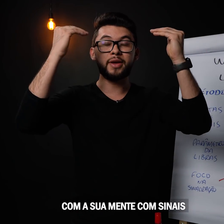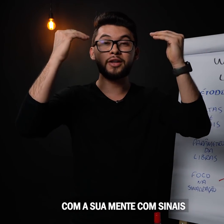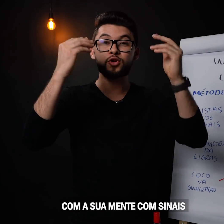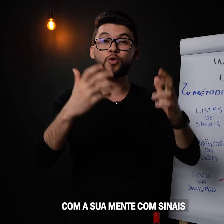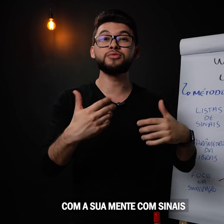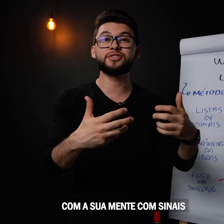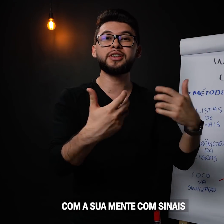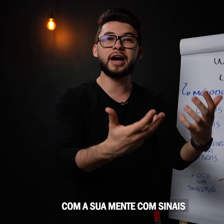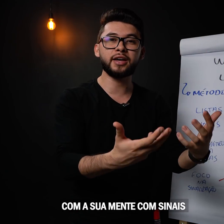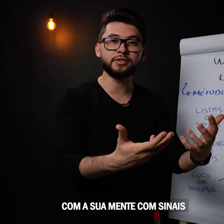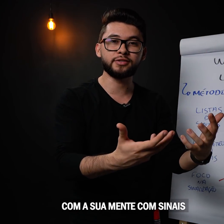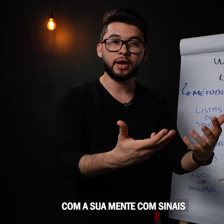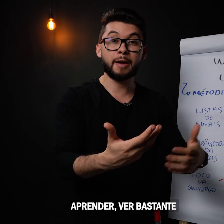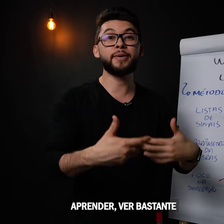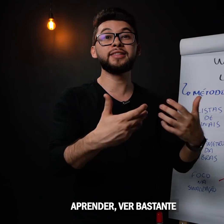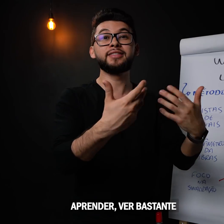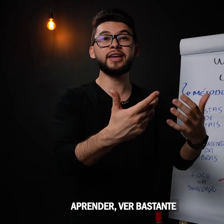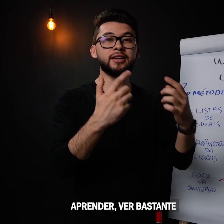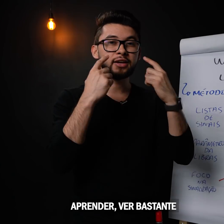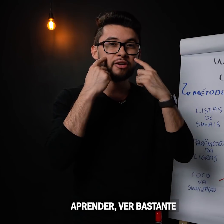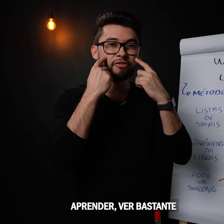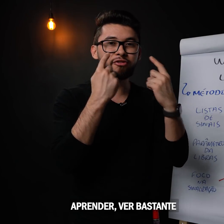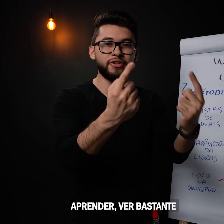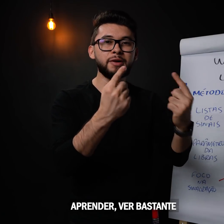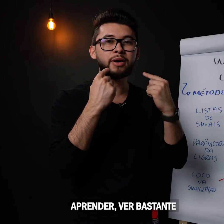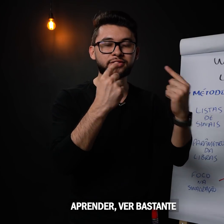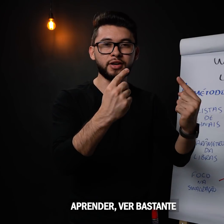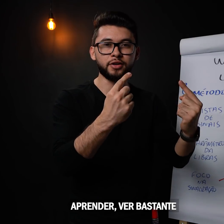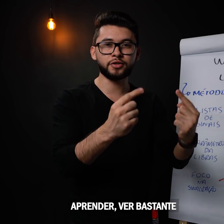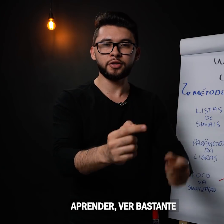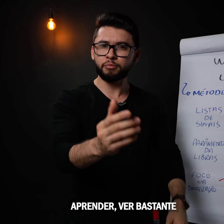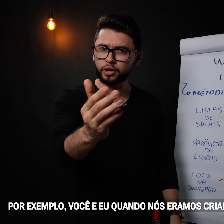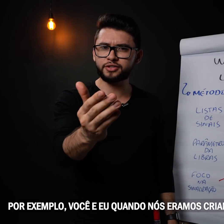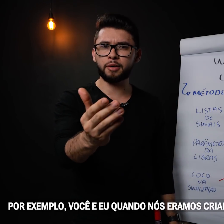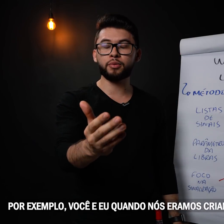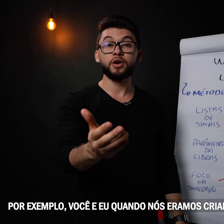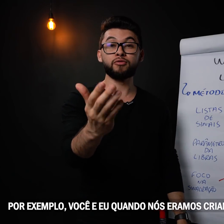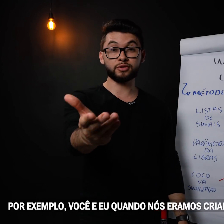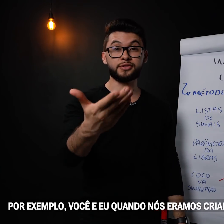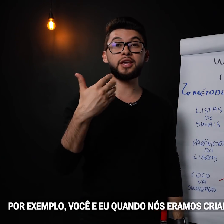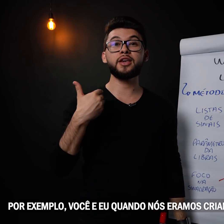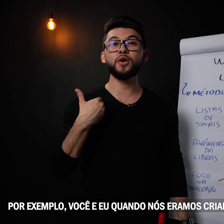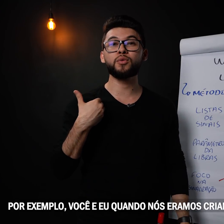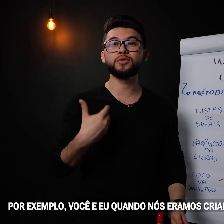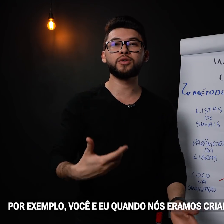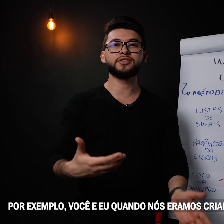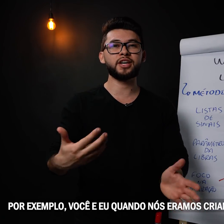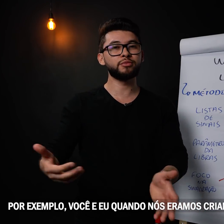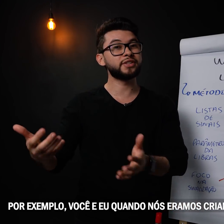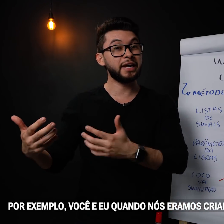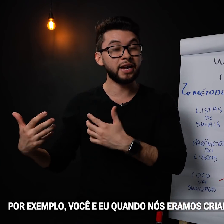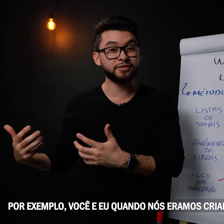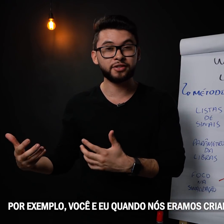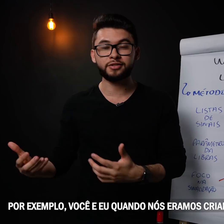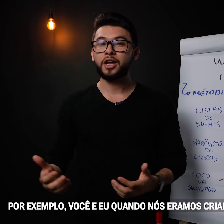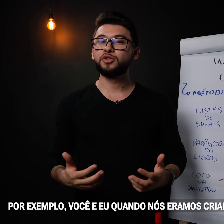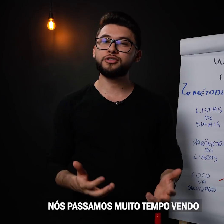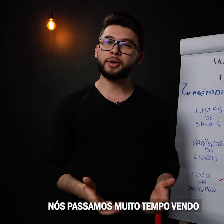mente com sinais, aprender, ver bastante. Por exemplo, você e eu, quando nós éramos crianças, nós